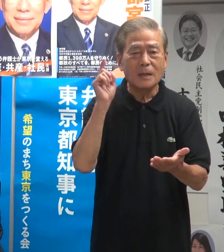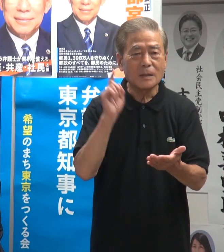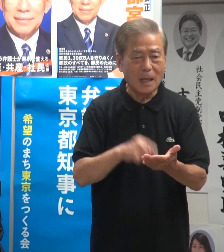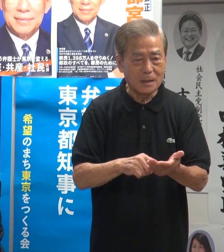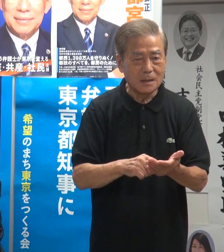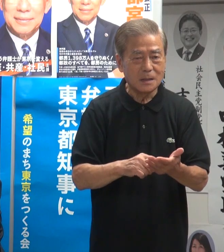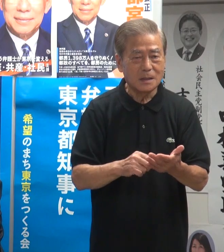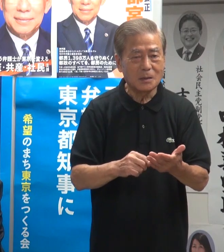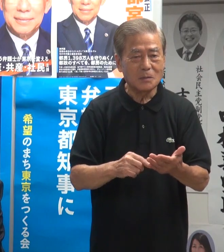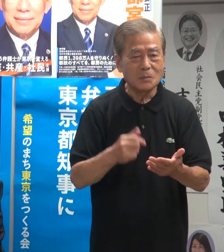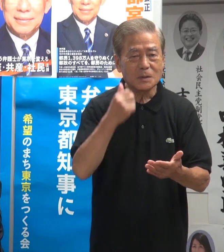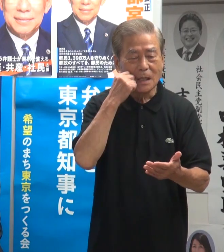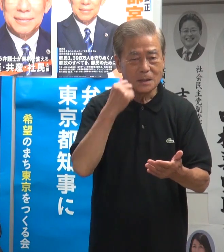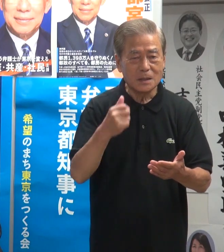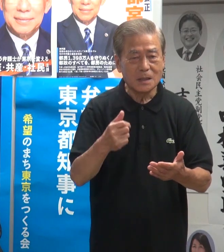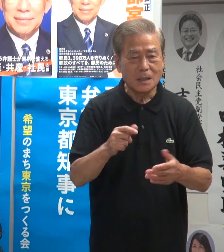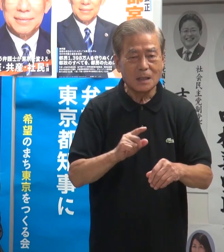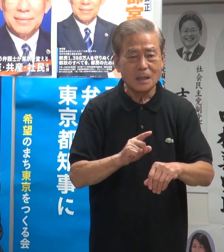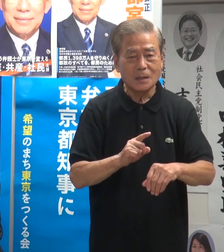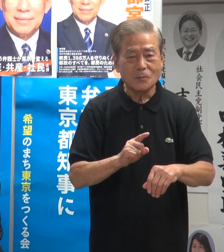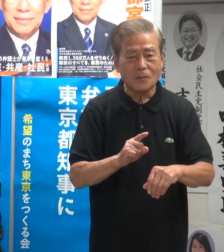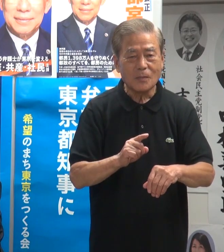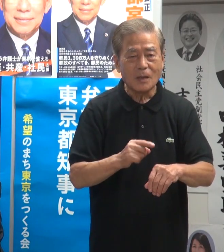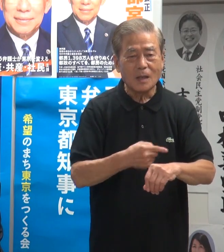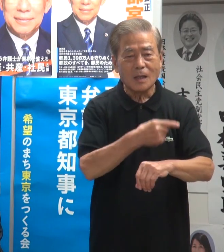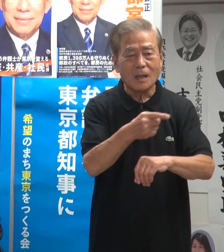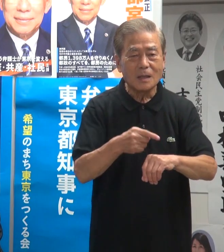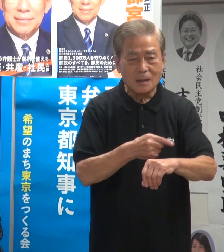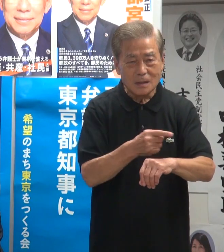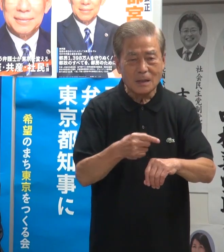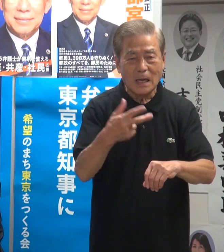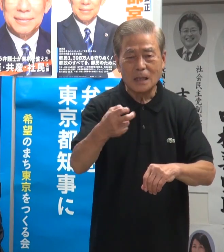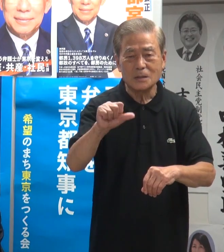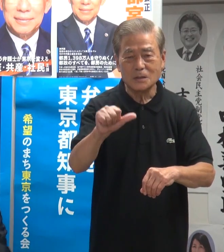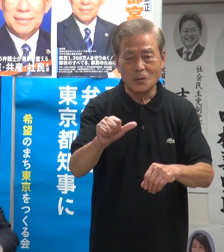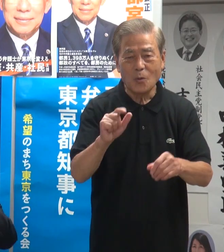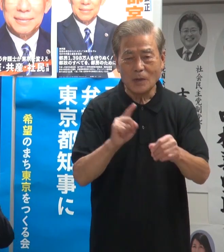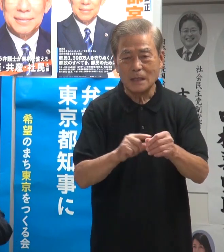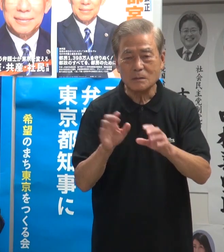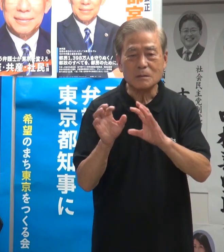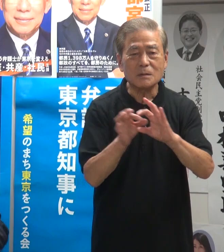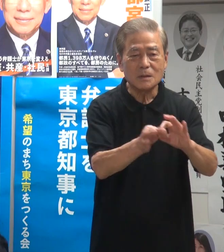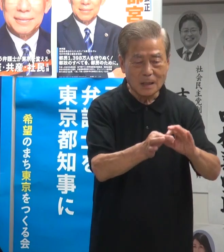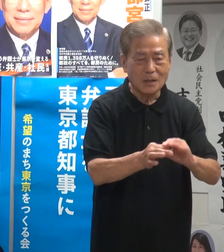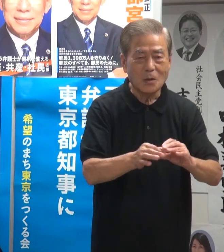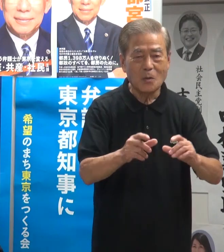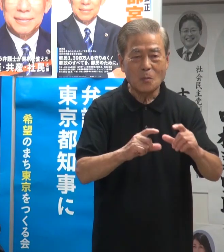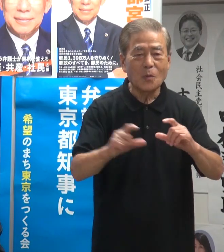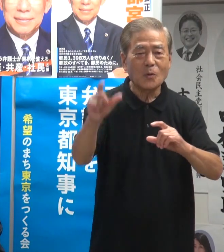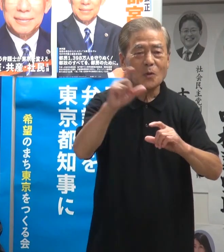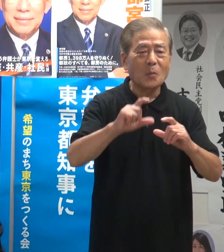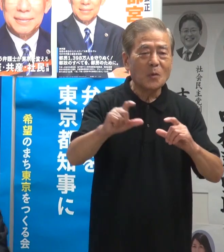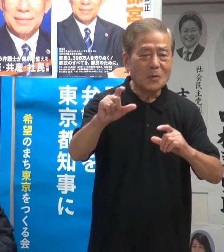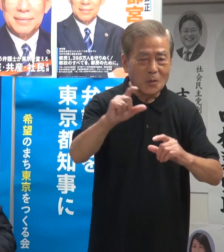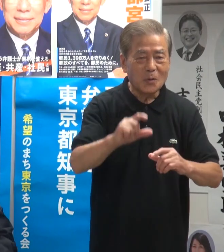75年続いた保守試合がね、変えれるはずないです。もっと地に足をついた運